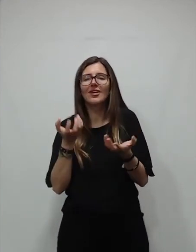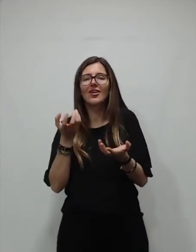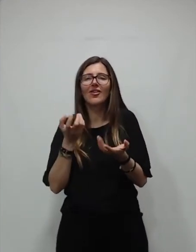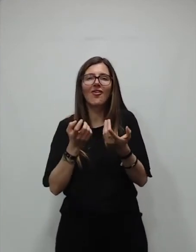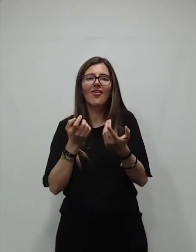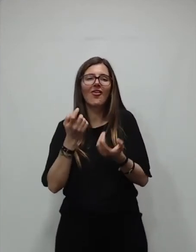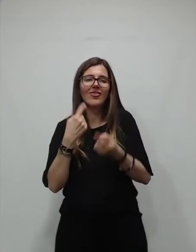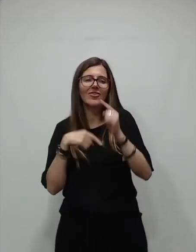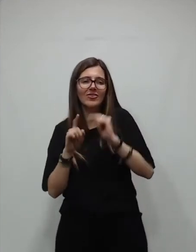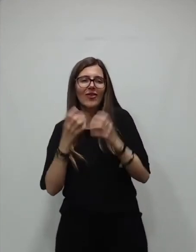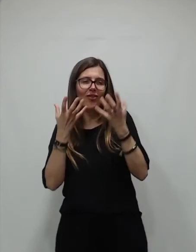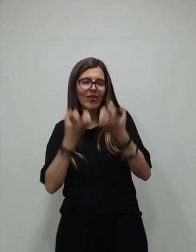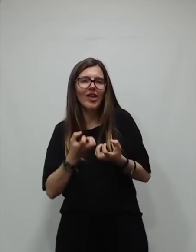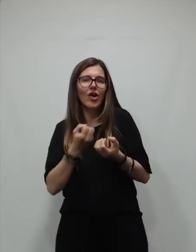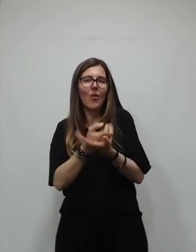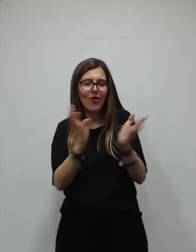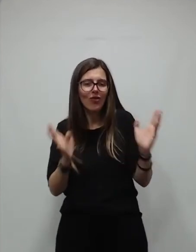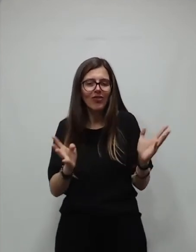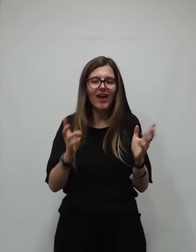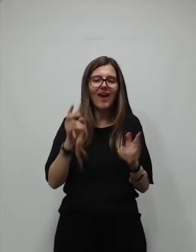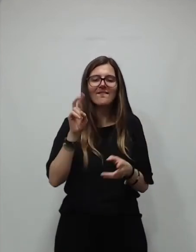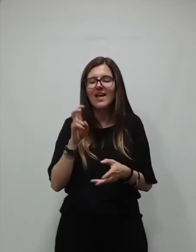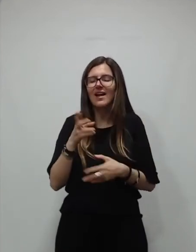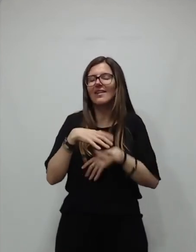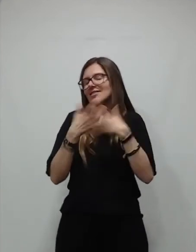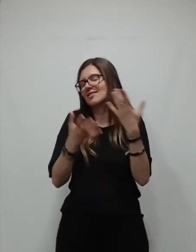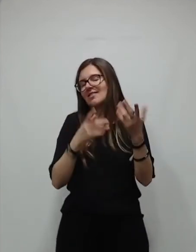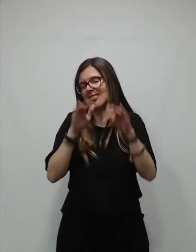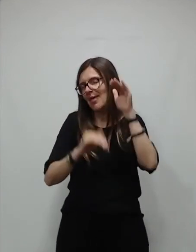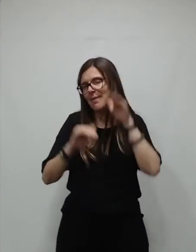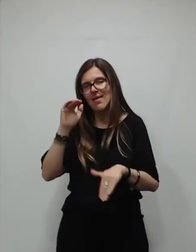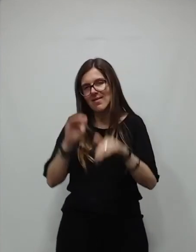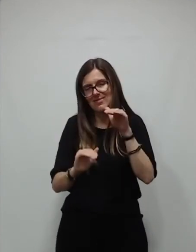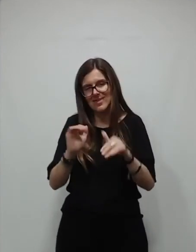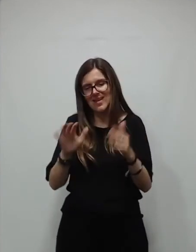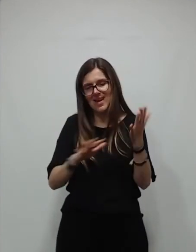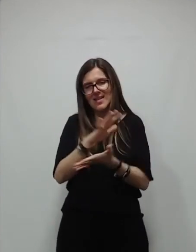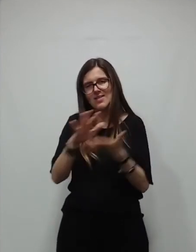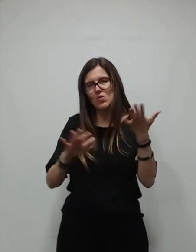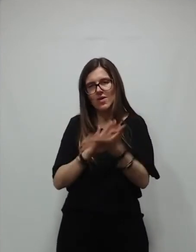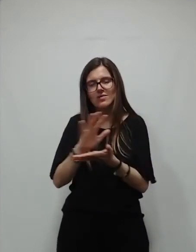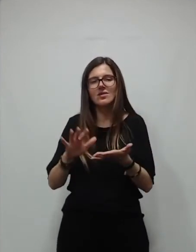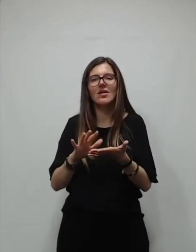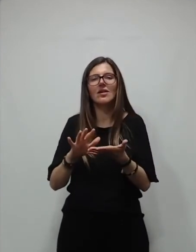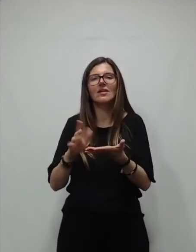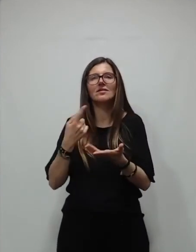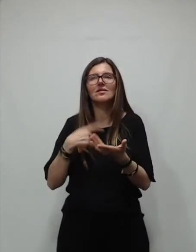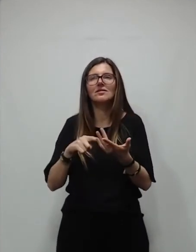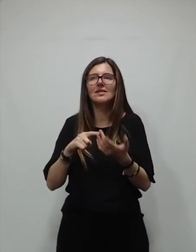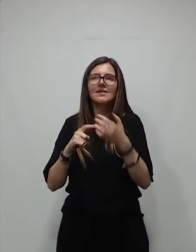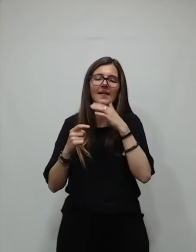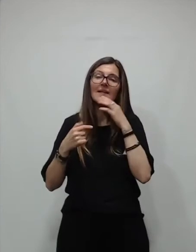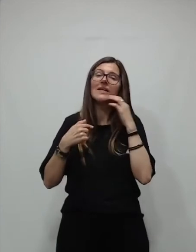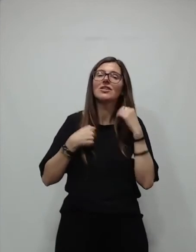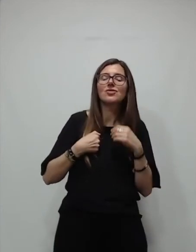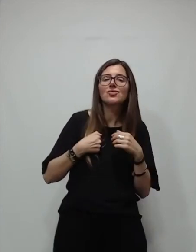placer compartir con vos este espacio. Bueno, igualmente, muchas gracias, muchas gracias.